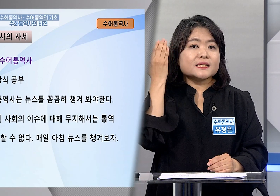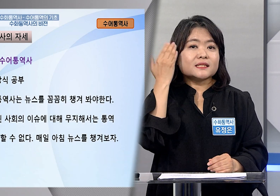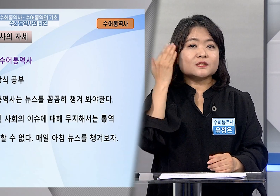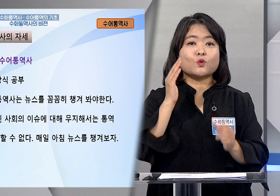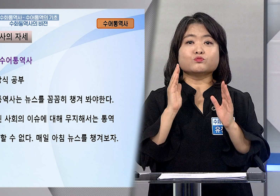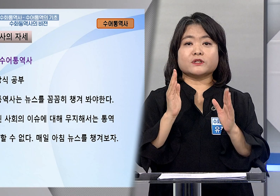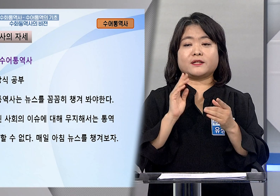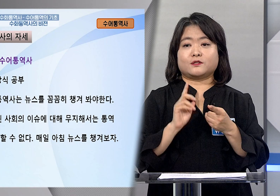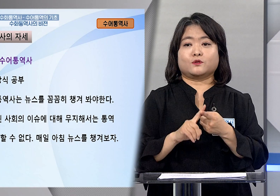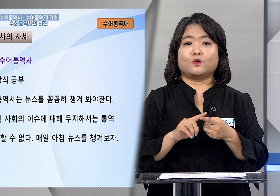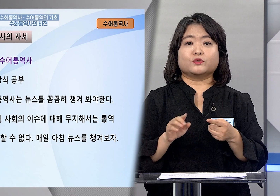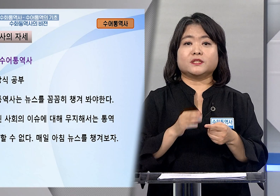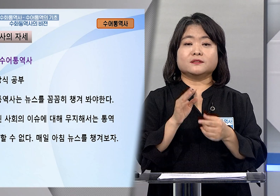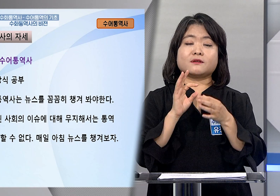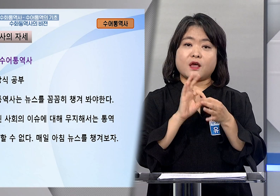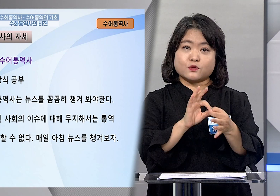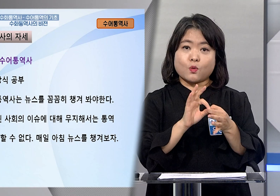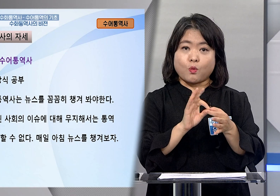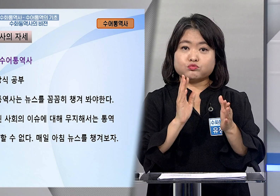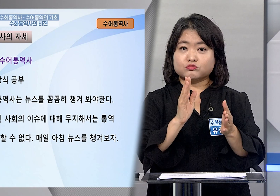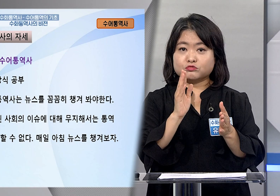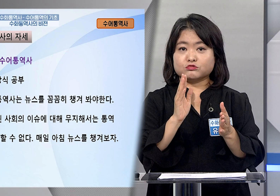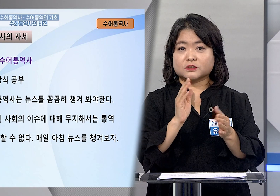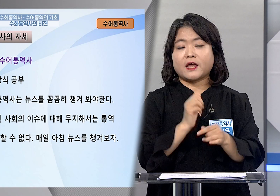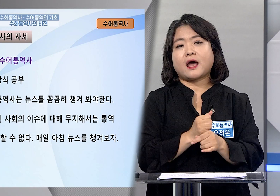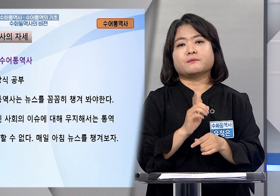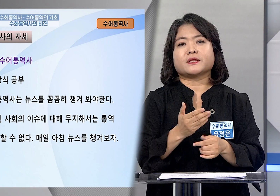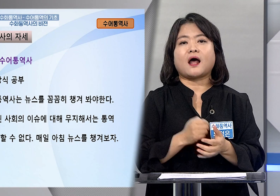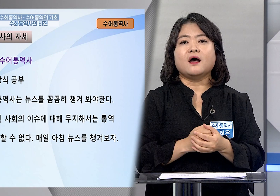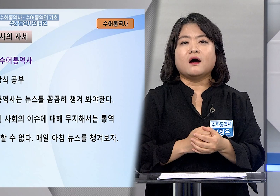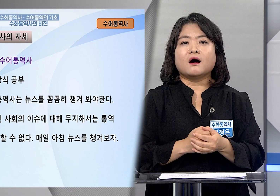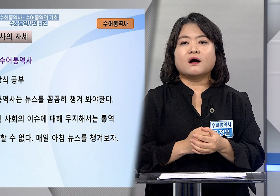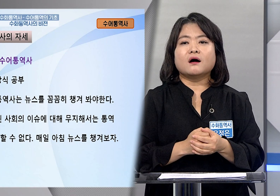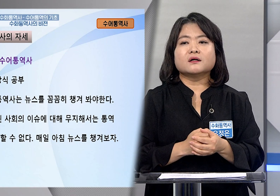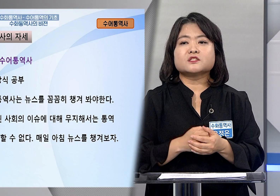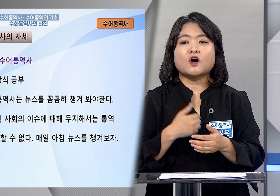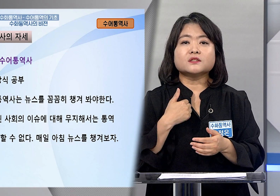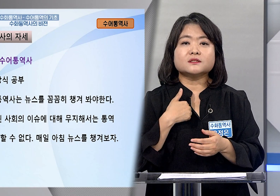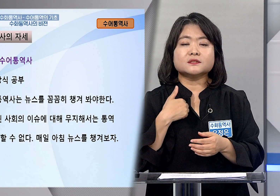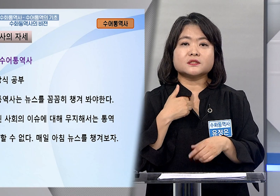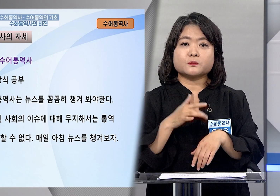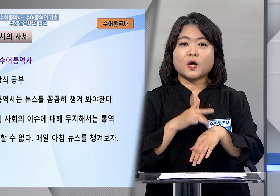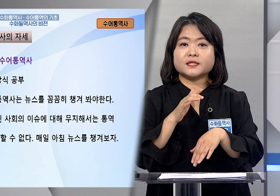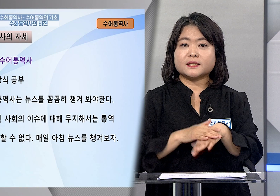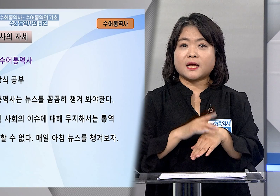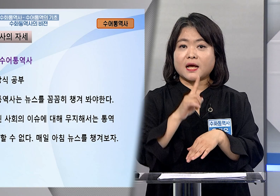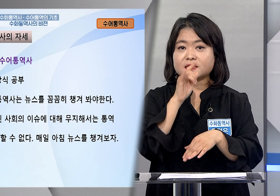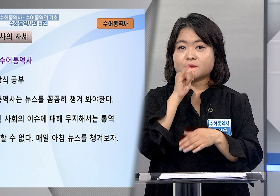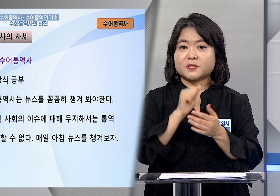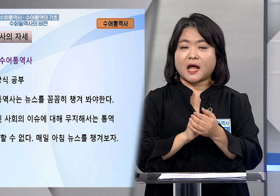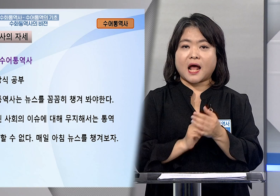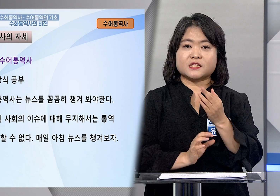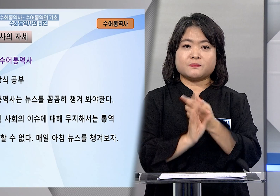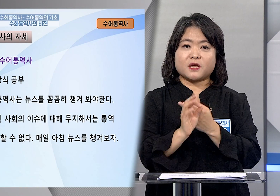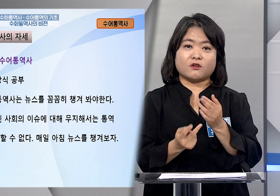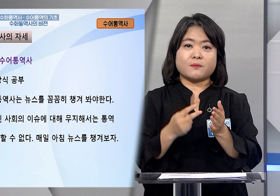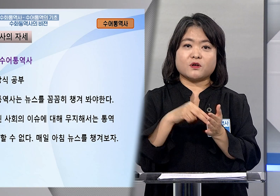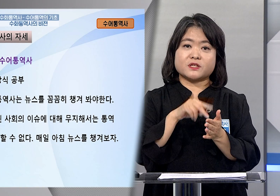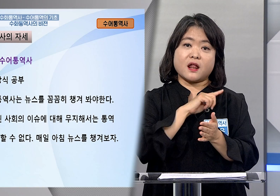시사상식 공부에 대해서도 우리는 계속 공부를 해야 합니다. 저는 습관이 하나 있습니다. 아침에 일어나면 제일